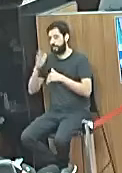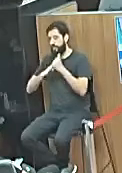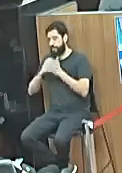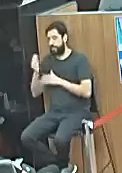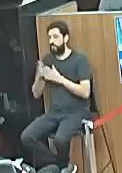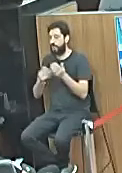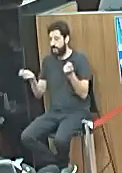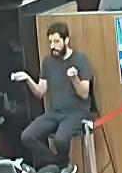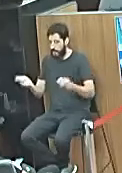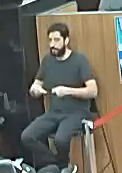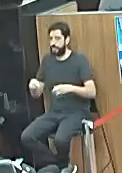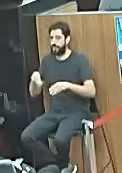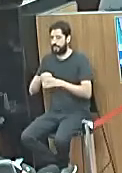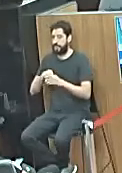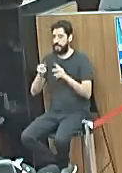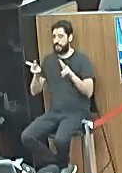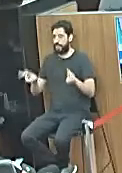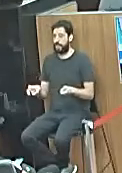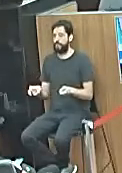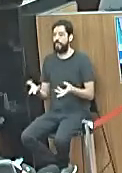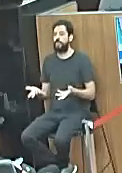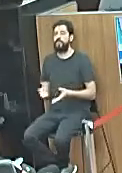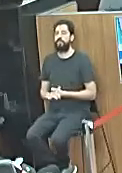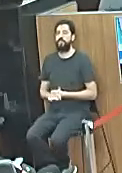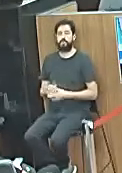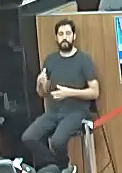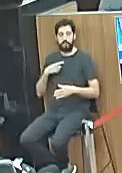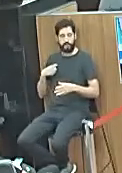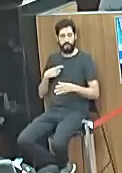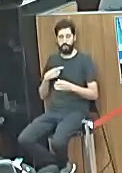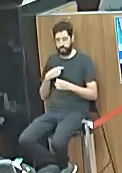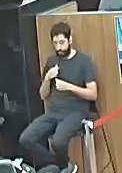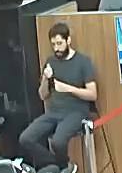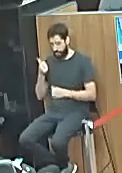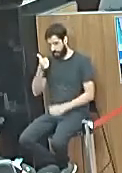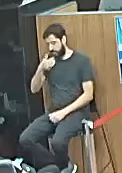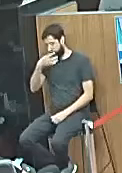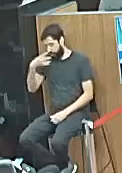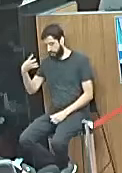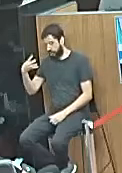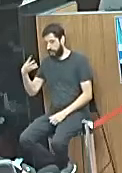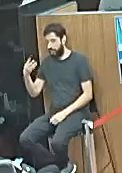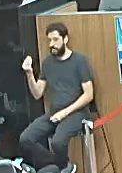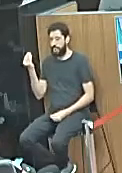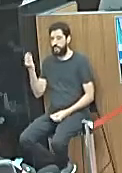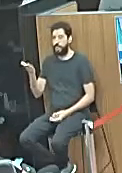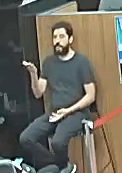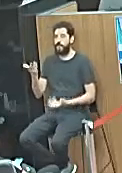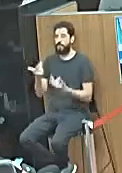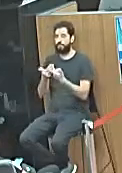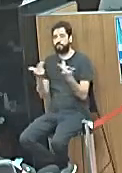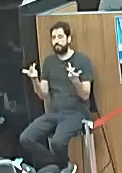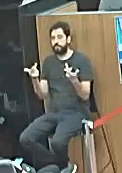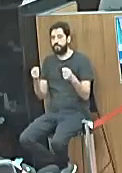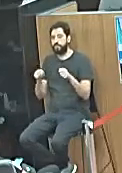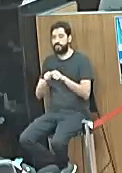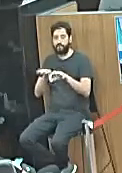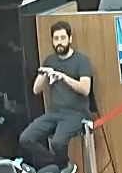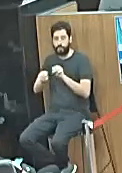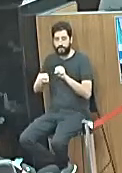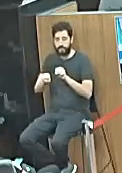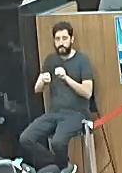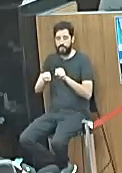criar ação no âmbito do programa 144 destinada à promoção de atividades de formação